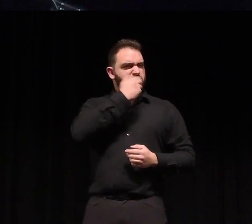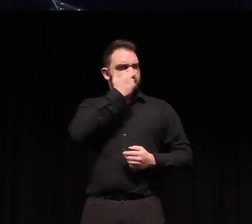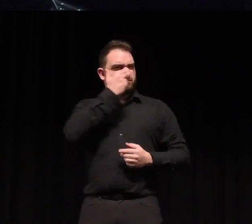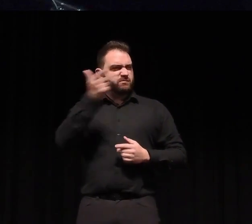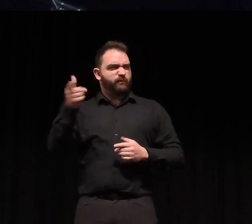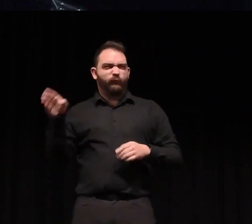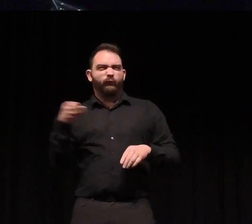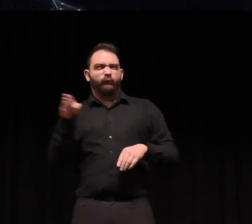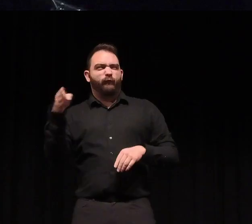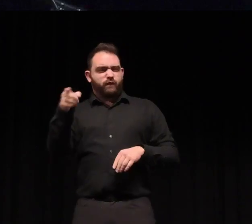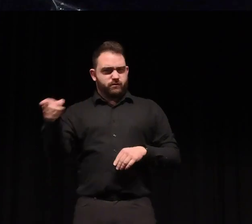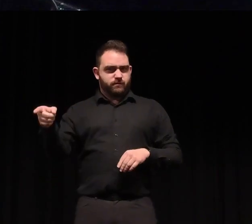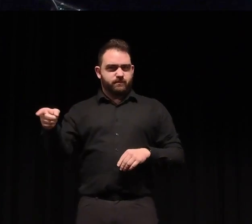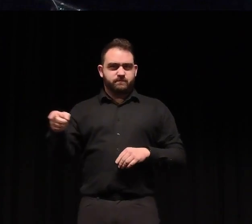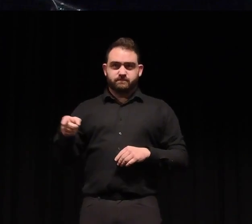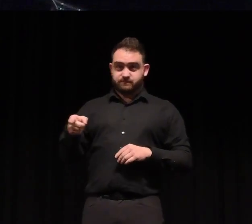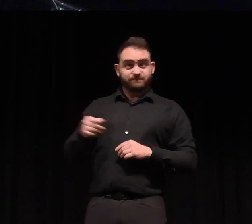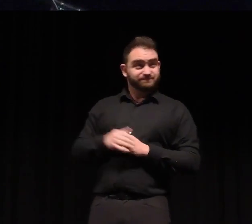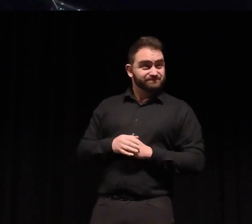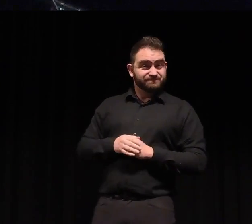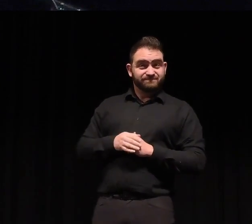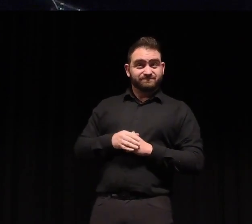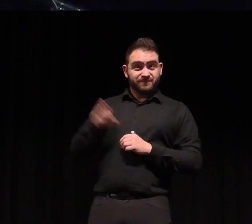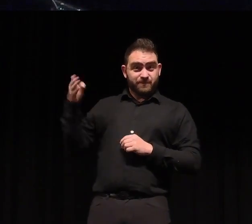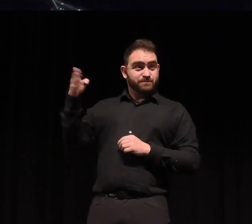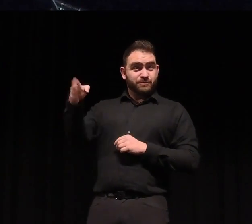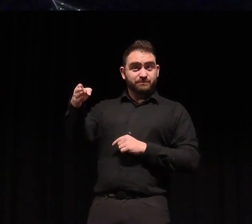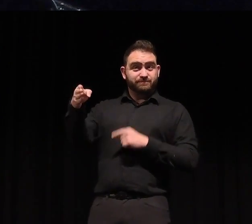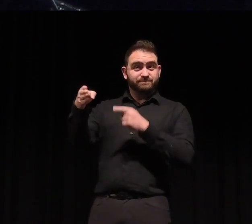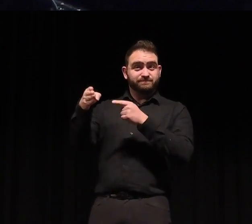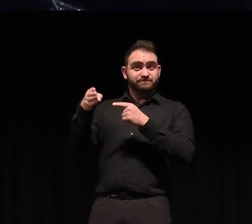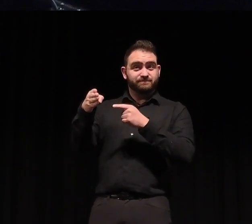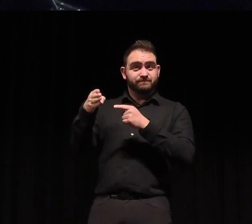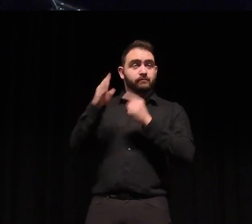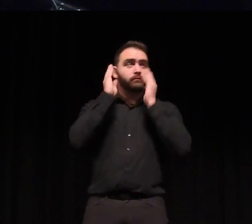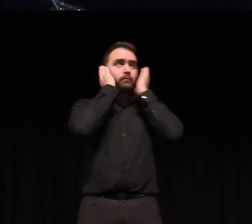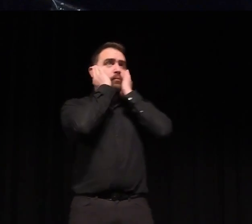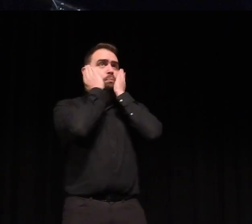le poisson a répondu «